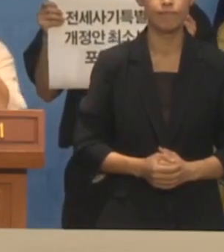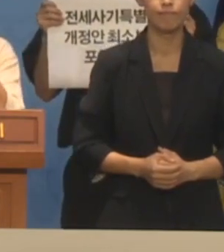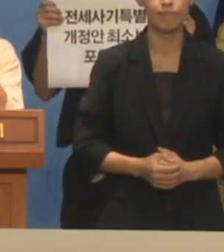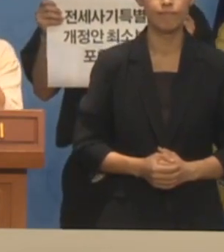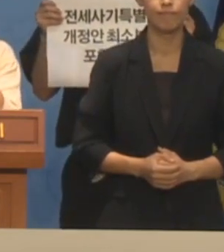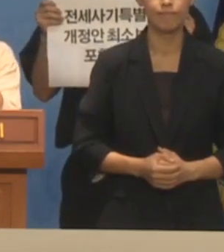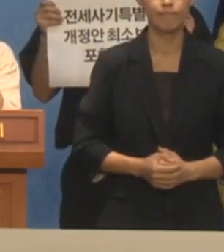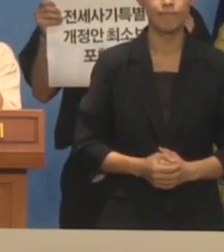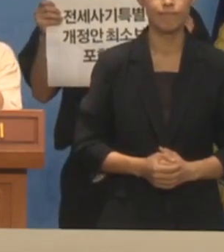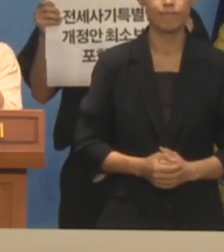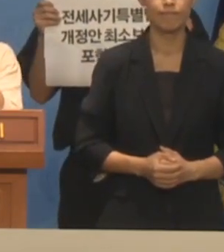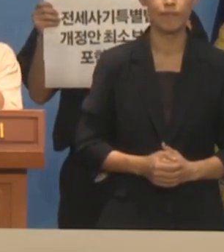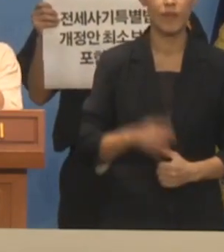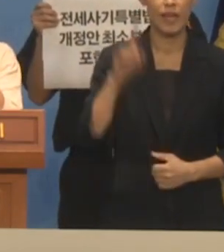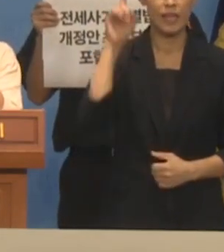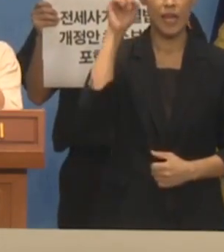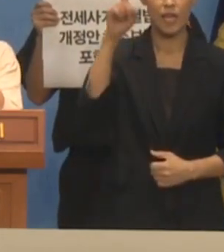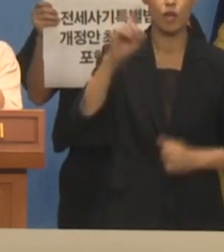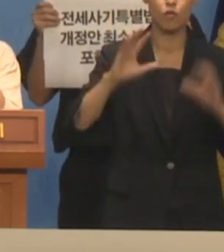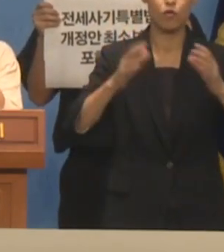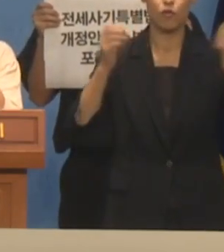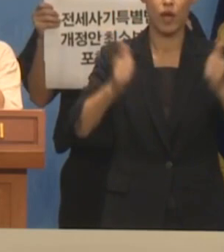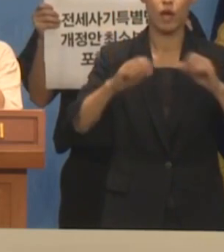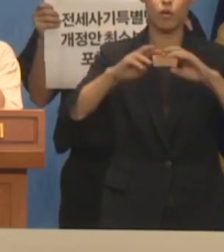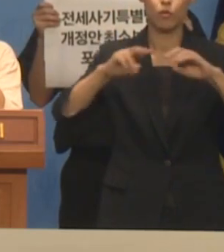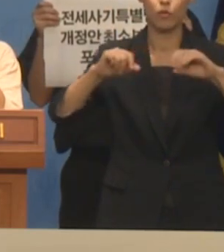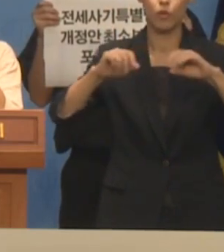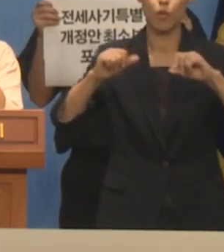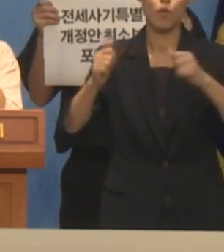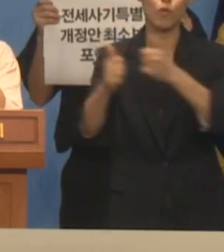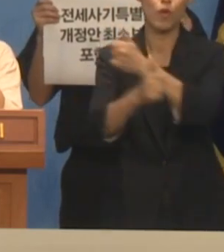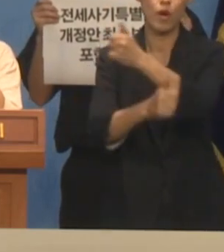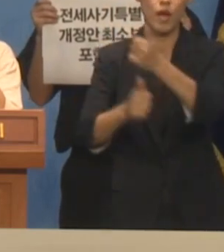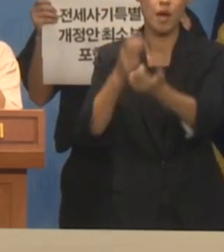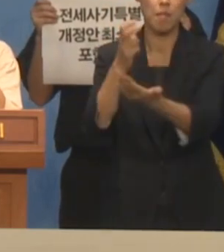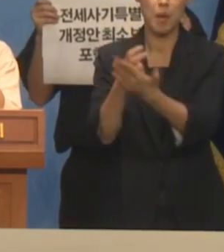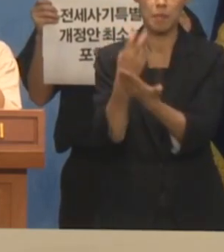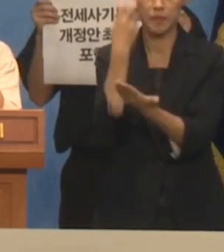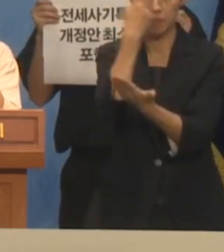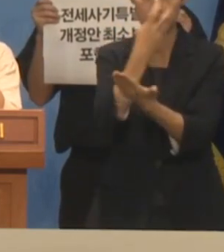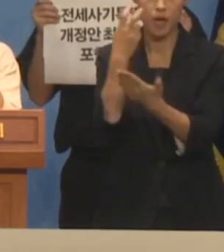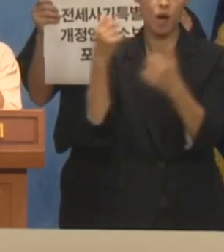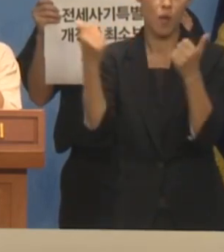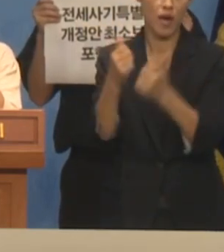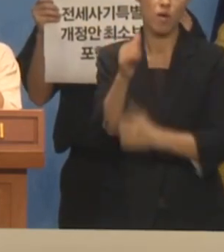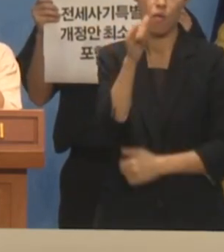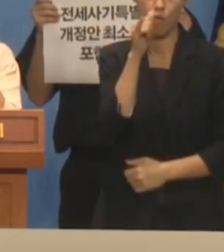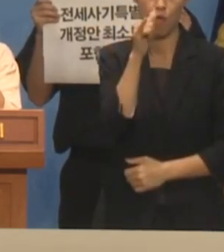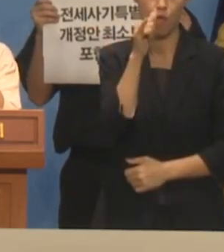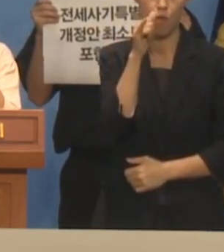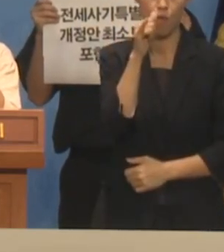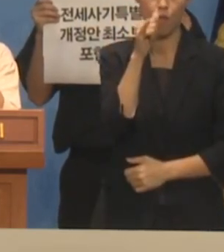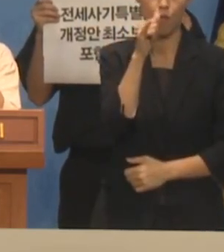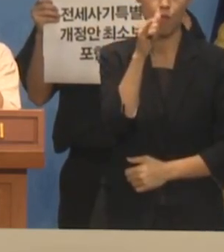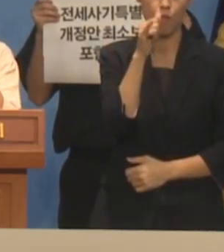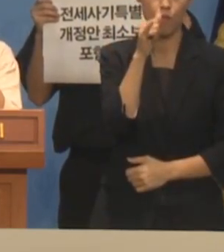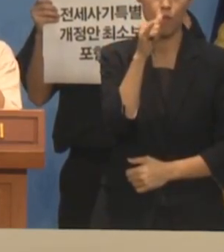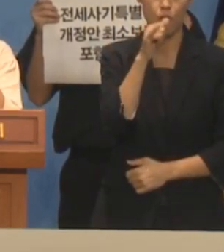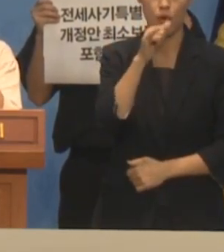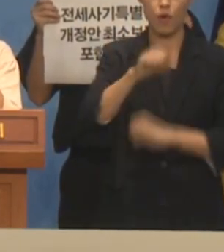네, 내일 국회 국토교통위 법안 심사 소위가 예정되어 있습니다. 내일 열리는